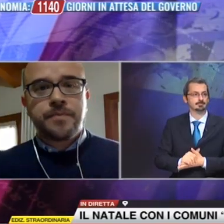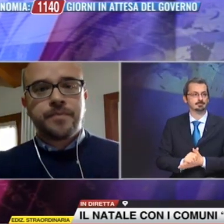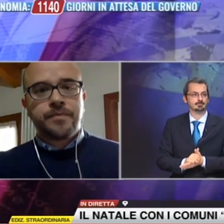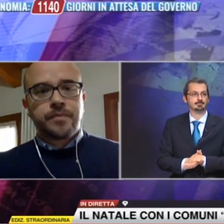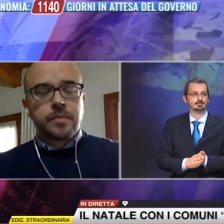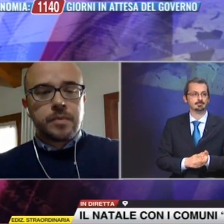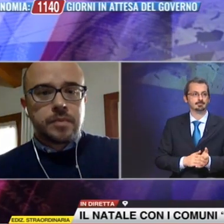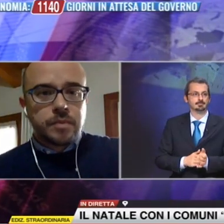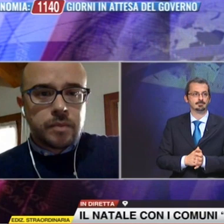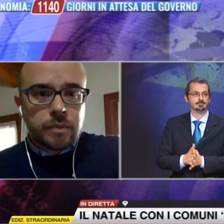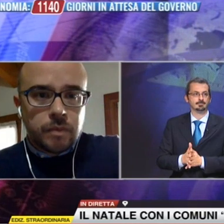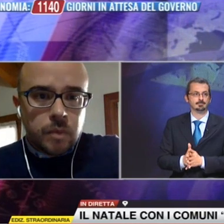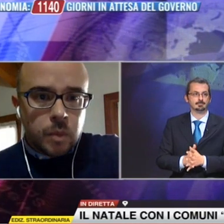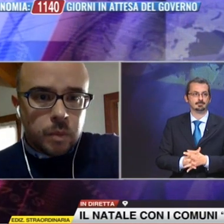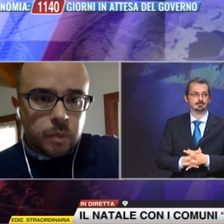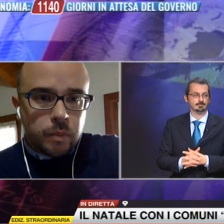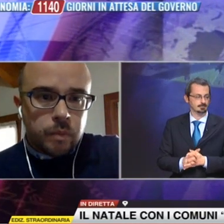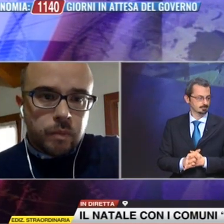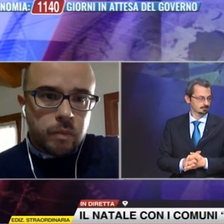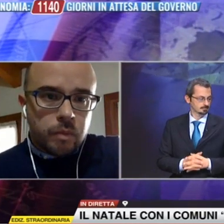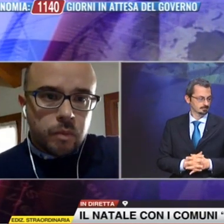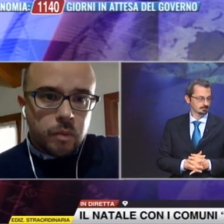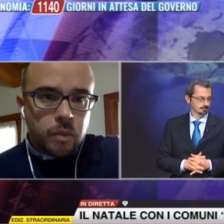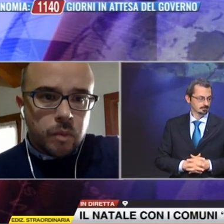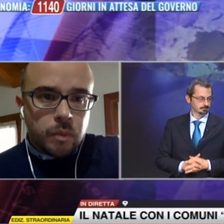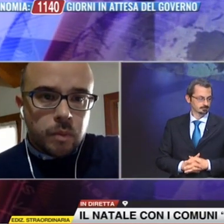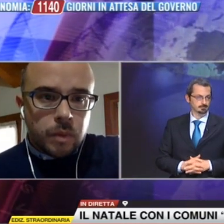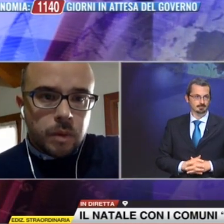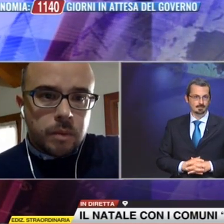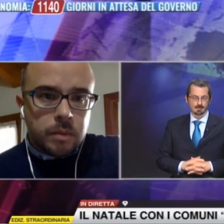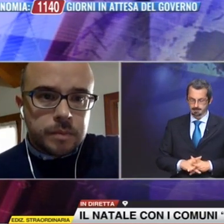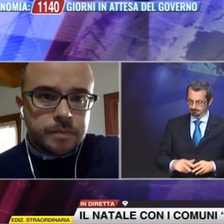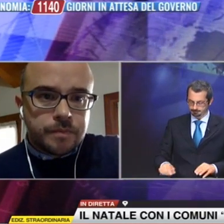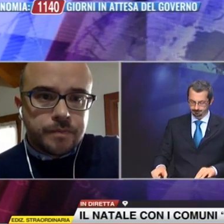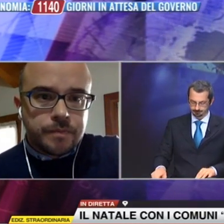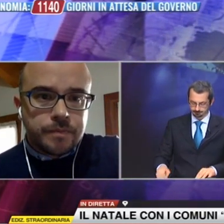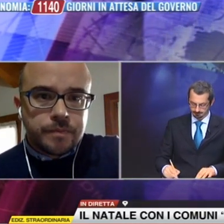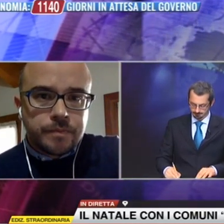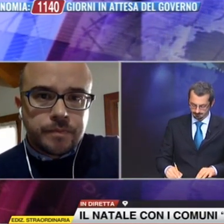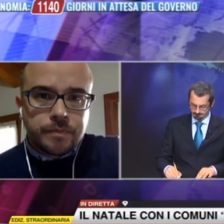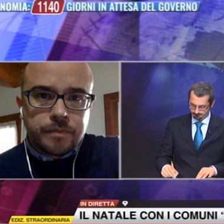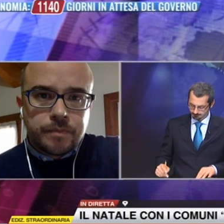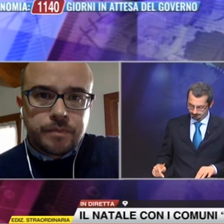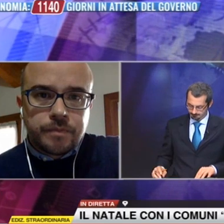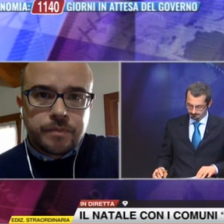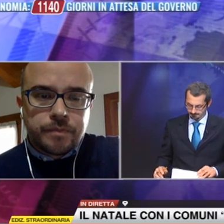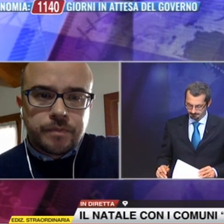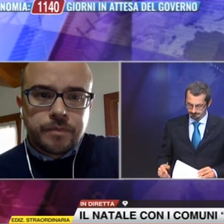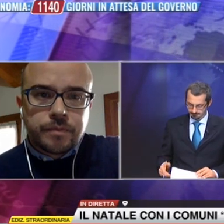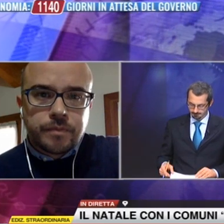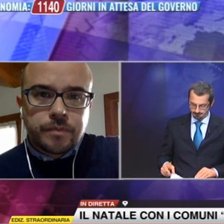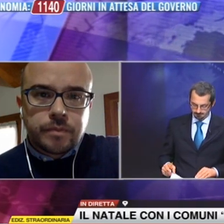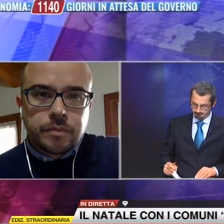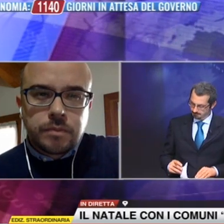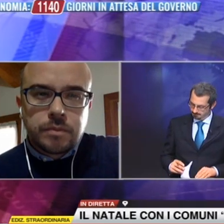lamentando delle regioni, i cittadini non si stanno lamentando delle regioni. Cioè, quando del problema si sono occupate le regioni, cioè non